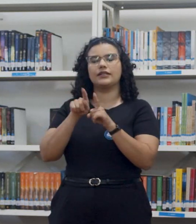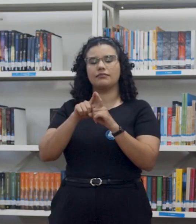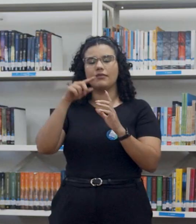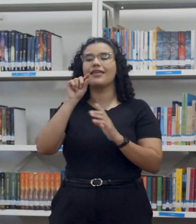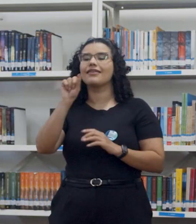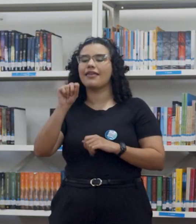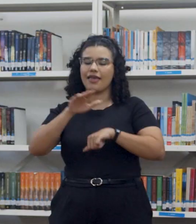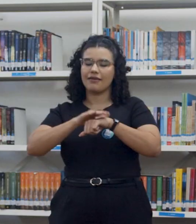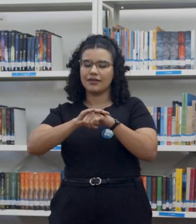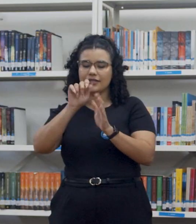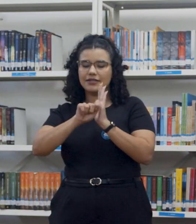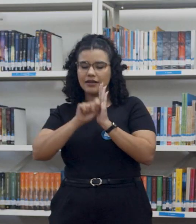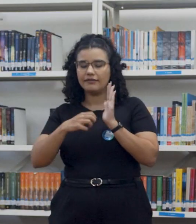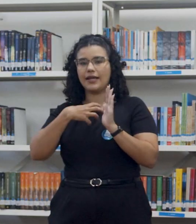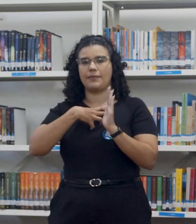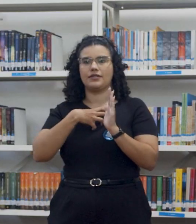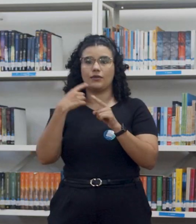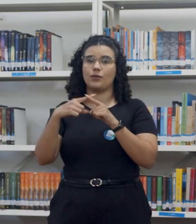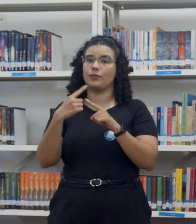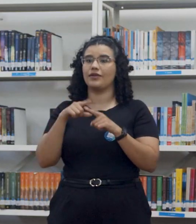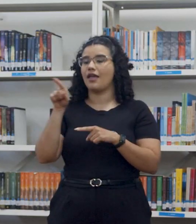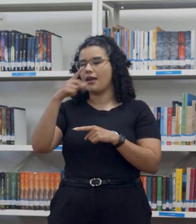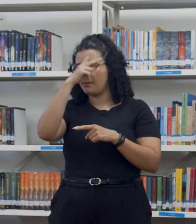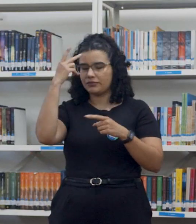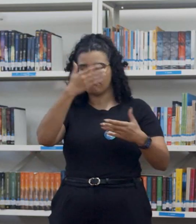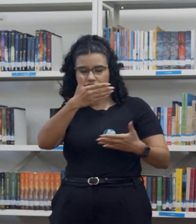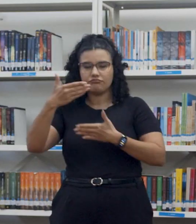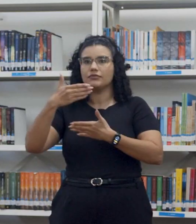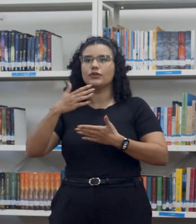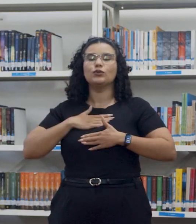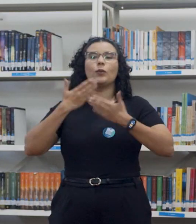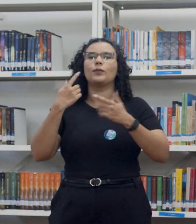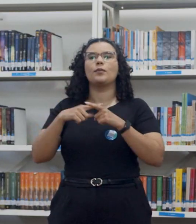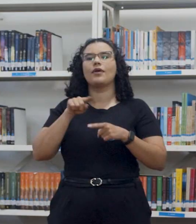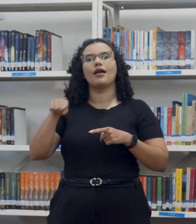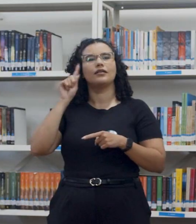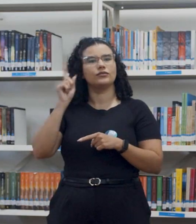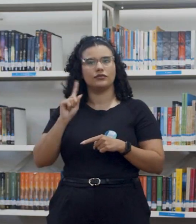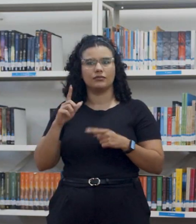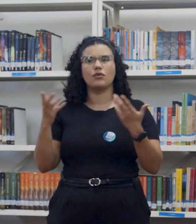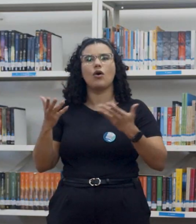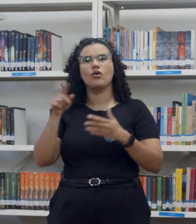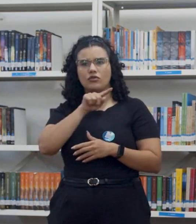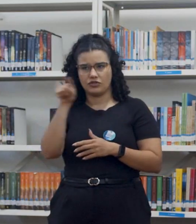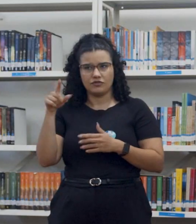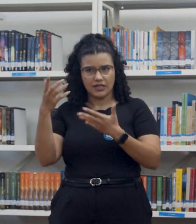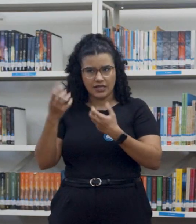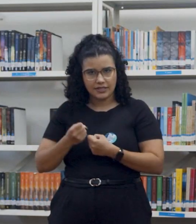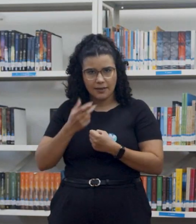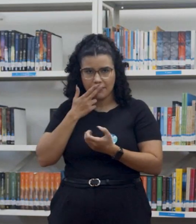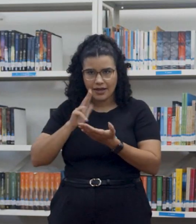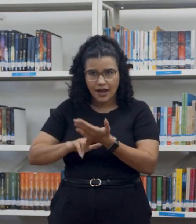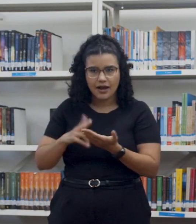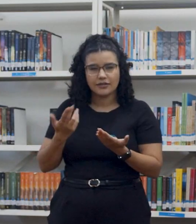está escrevendo, porque quem vai receber é uma surpresa, às vezes não está esperando isso. Hoje em dia, quem é que recebe carta? Quem é que